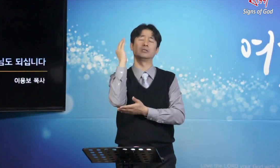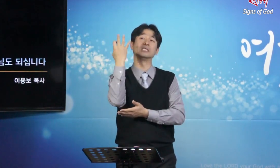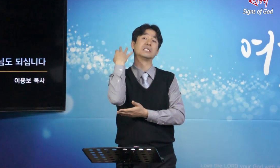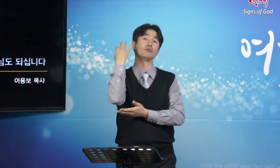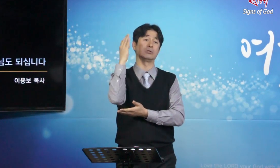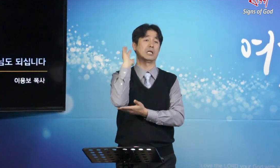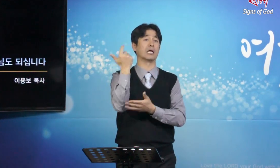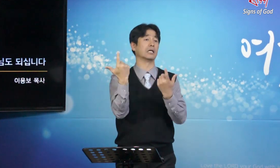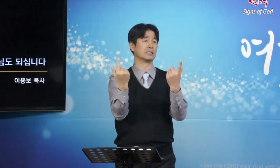것들을